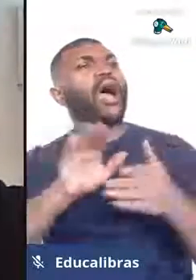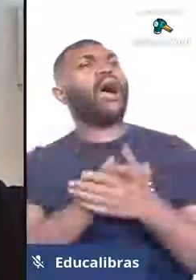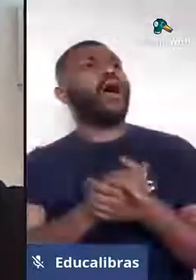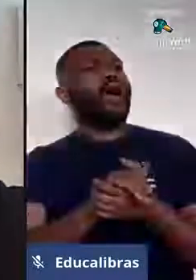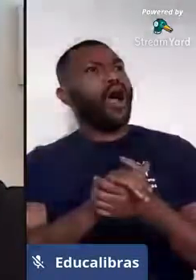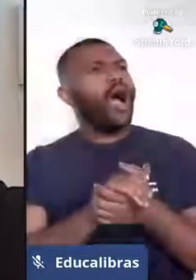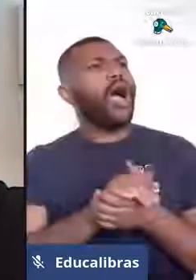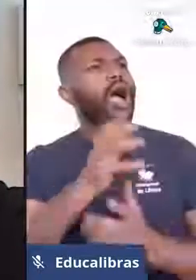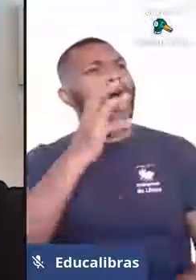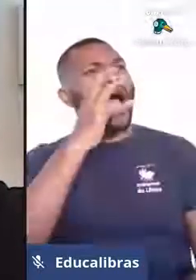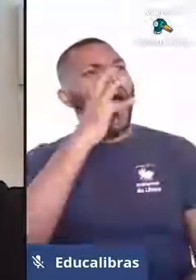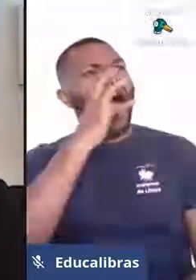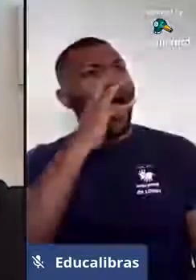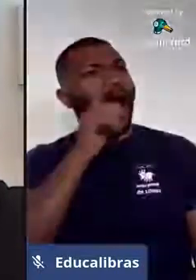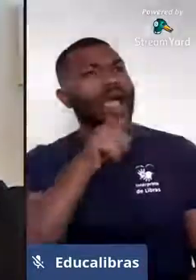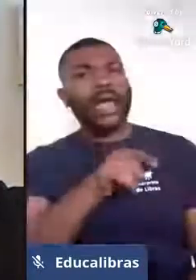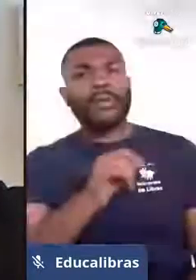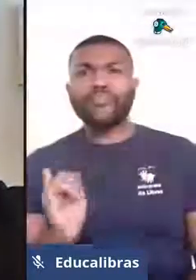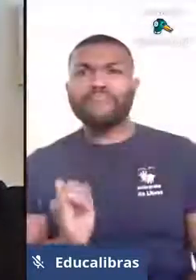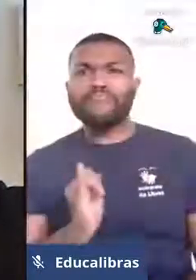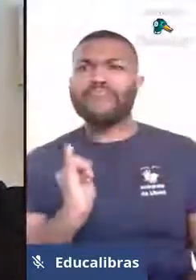bastante transgressora, então tinham